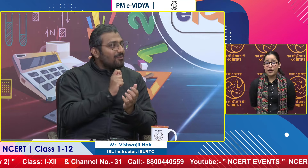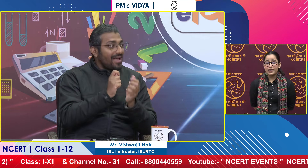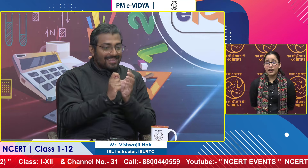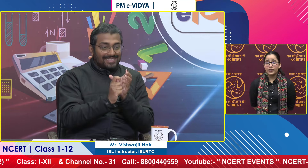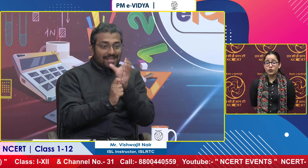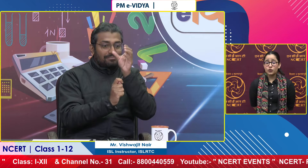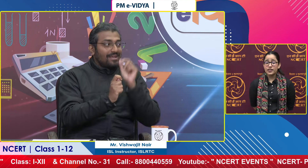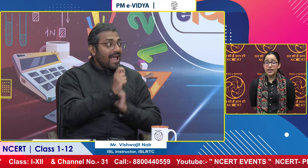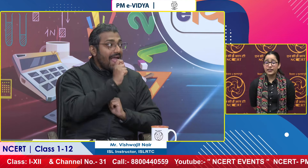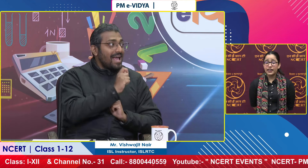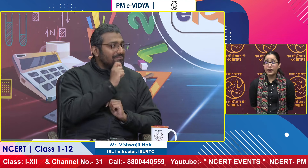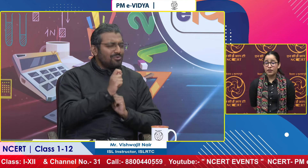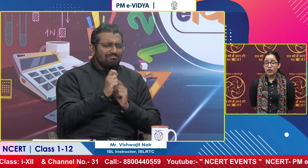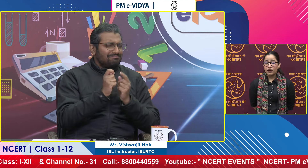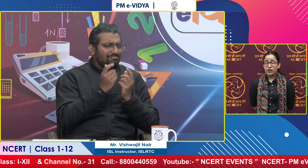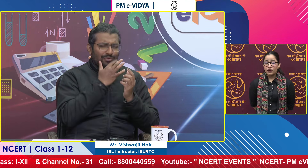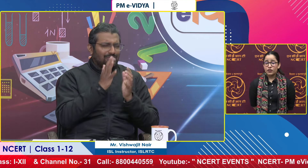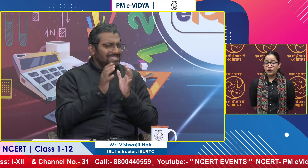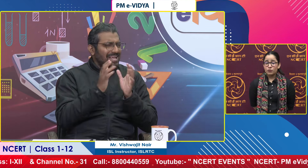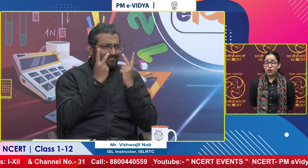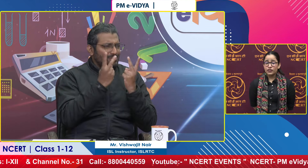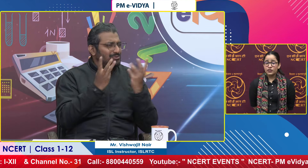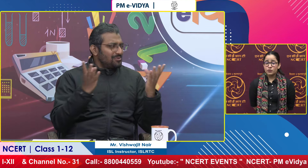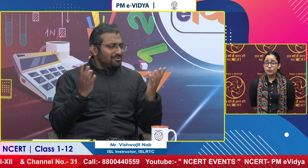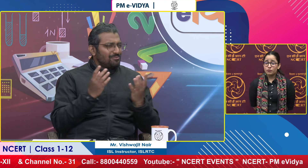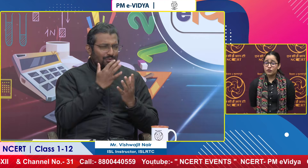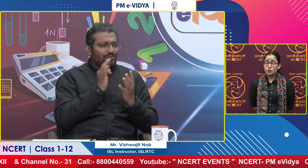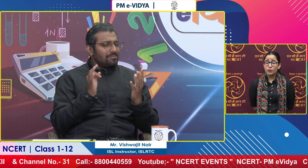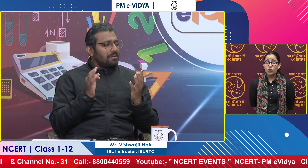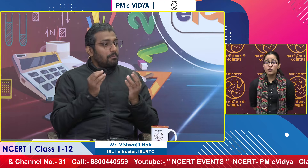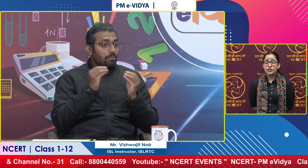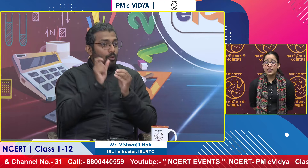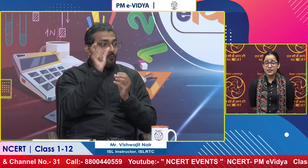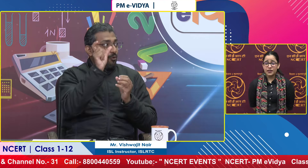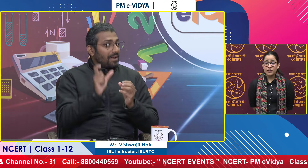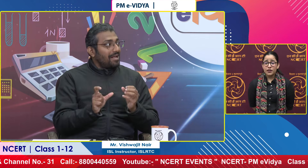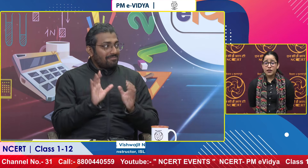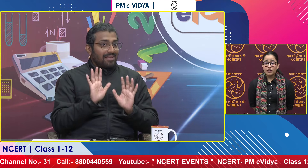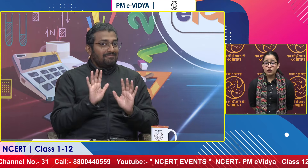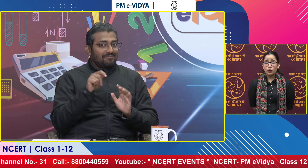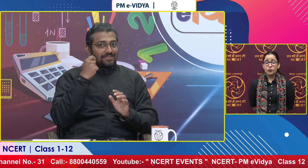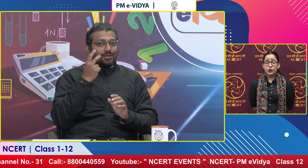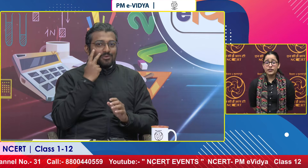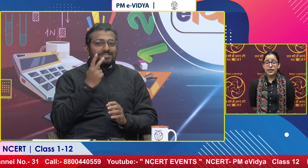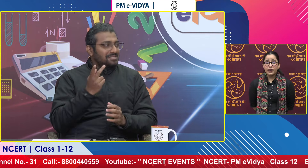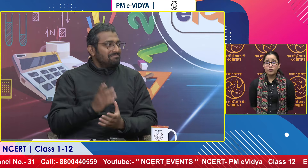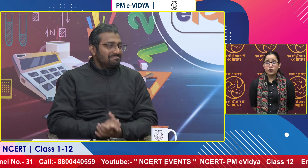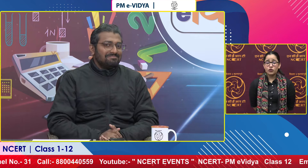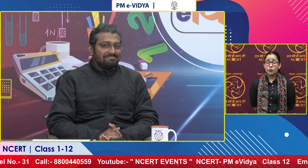हम ऐसे खाते हैं, तो इसका साइन ये है। बहुत ही विजुअली बहुत सुंदर साइंस हैं जी। जो भी वर्ड्स हैं, जो